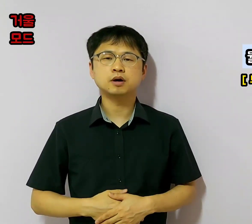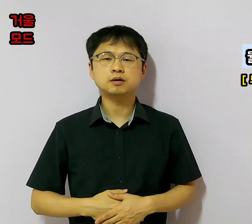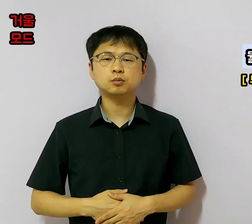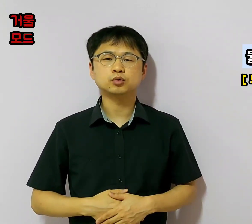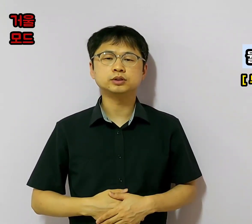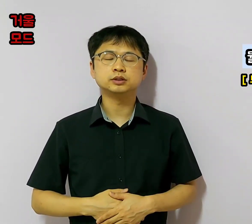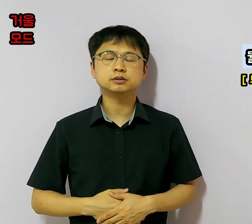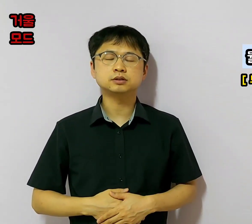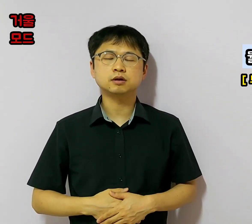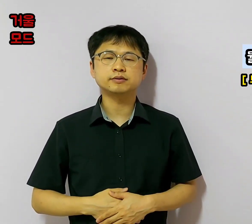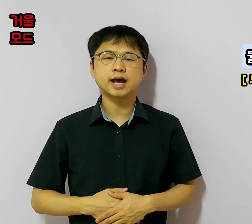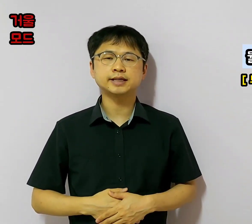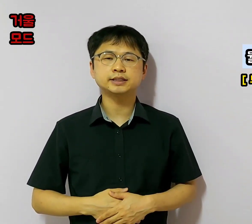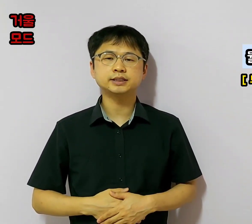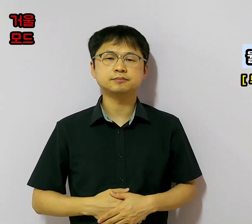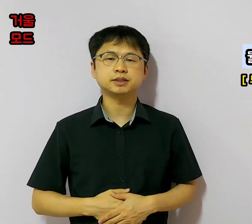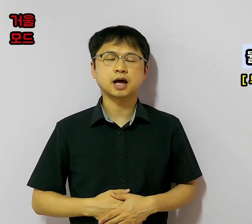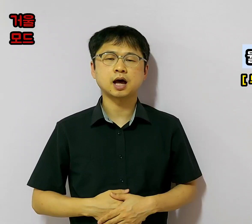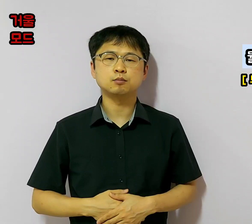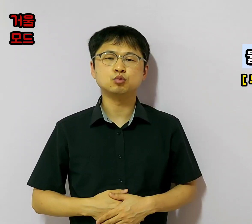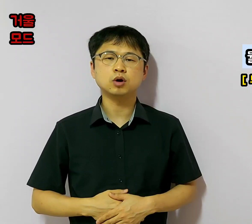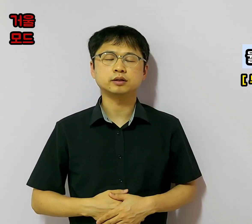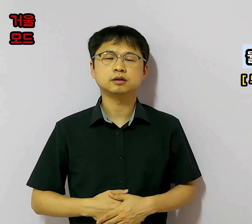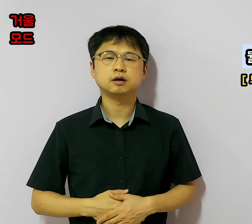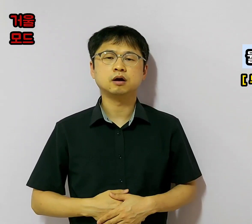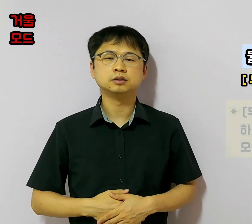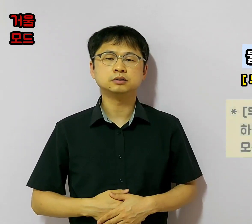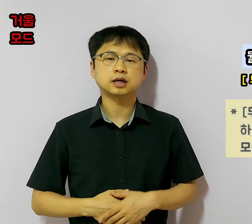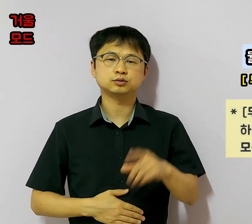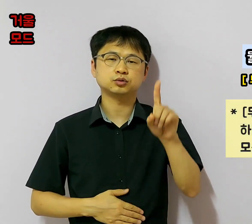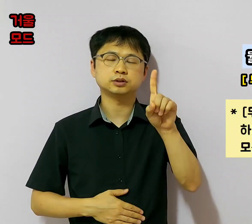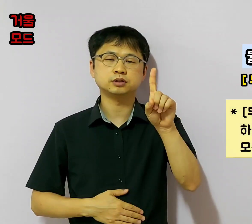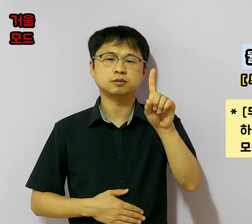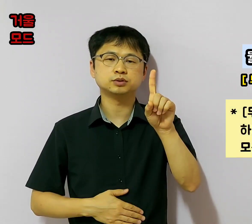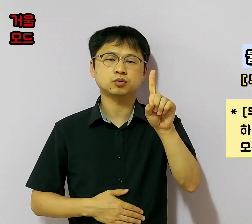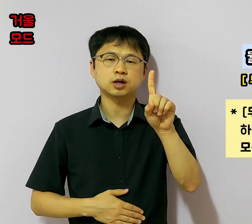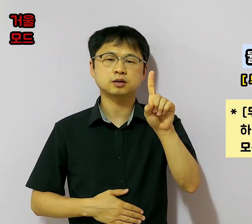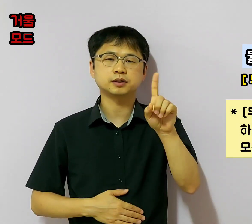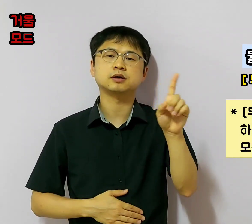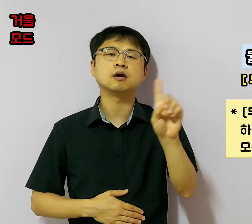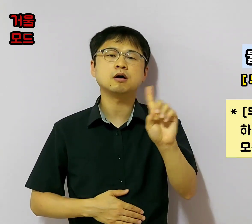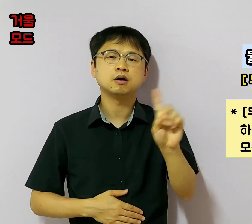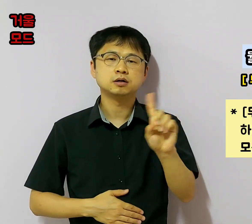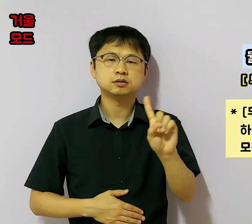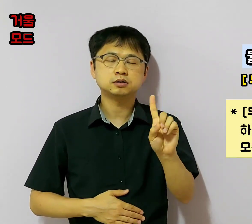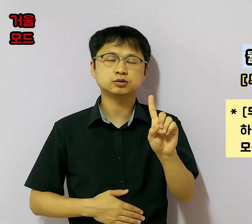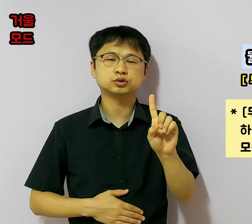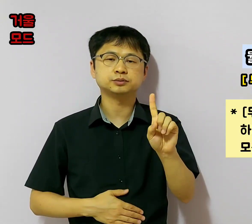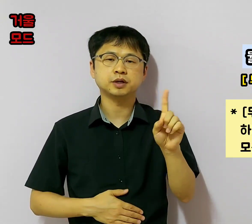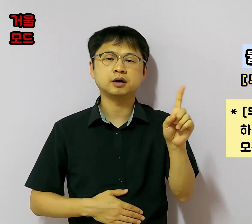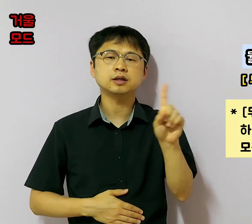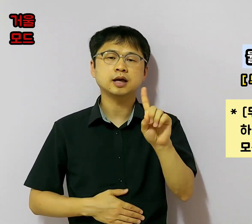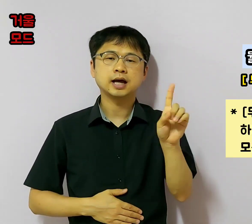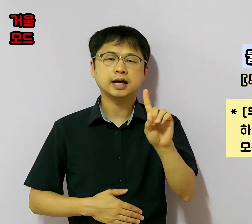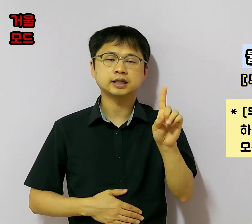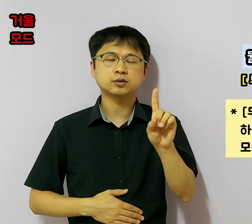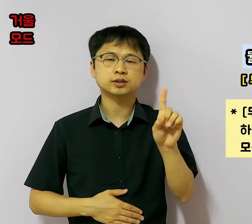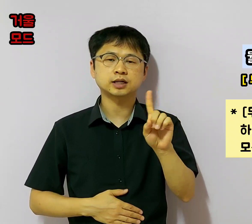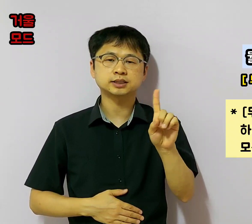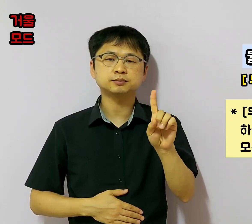뭘 모르는 그런 나이는 입니다. 무엇, 어느라는 수어는 검지손가락을 펴서 흔들어 주시면 하나로 딱